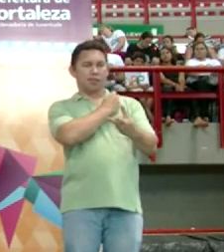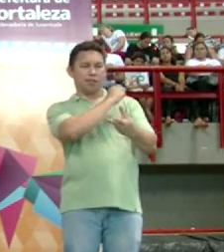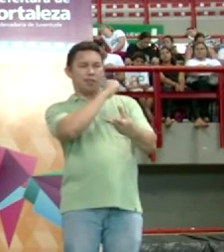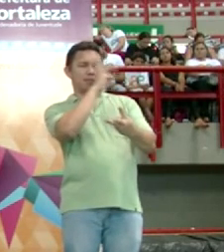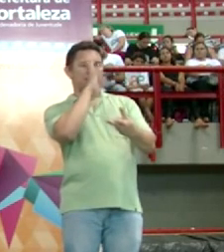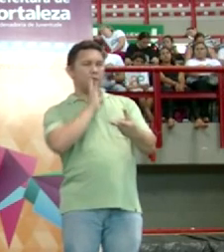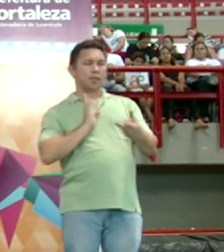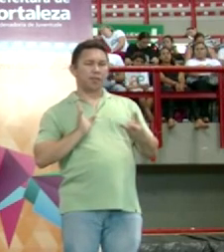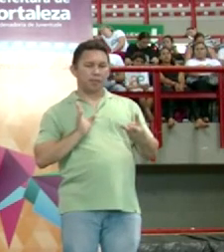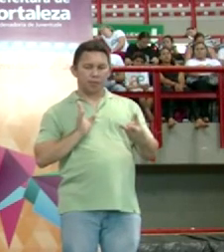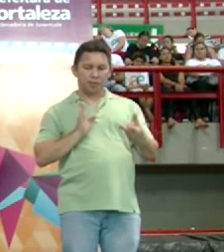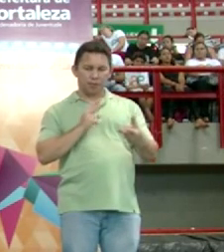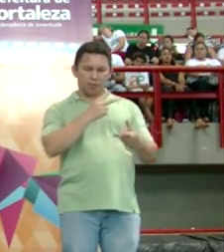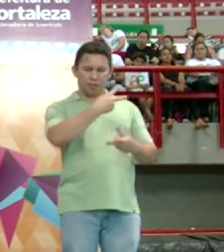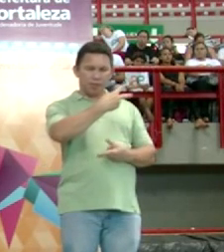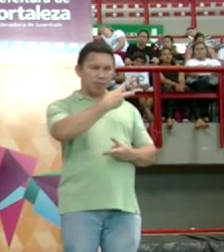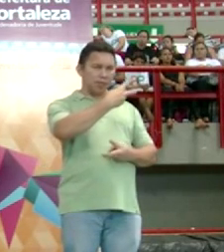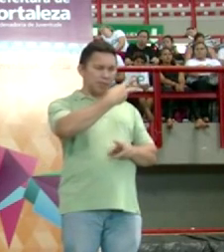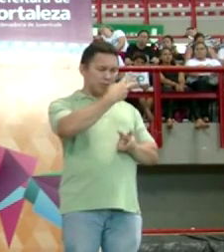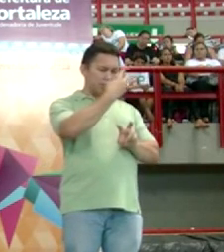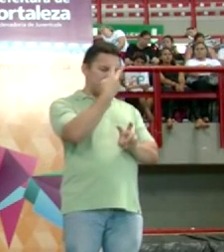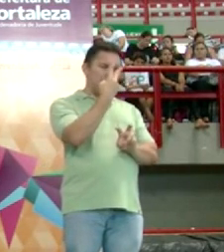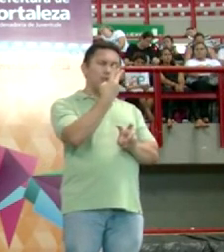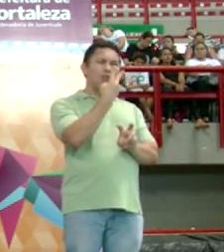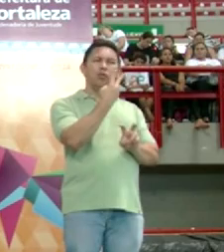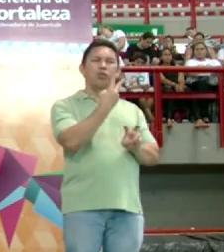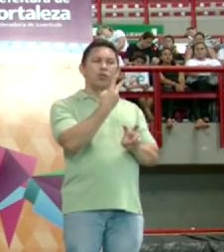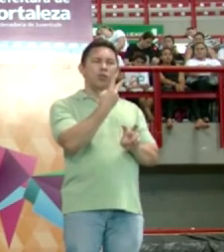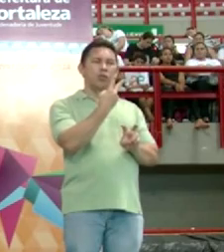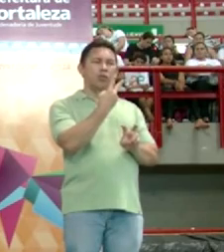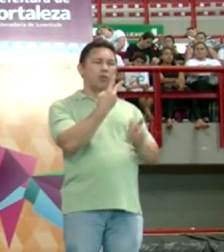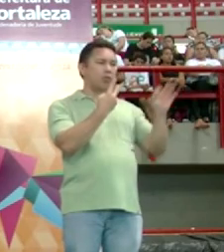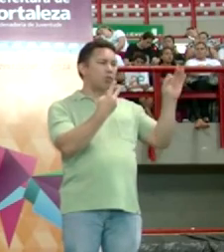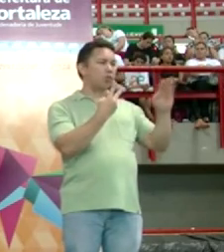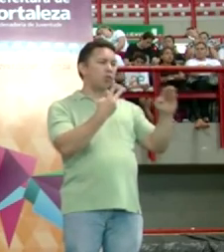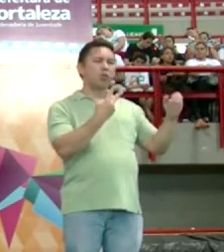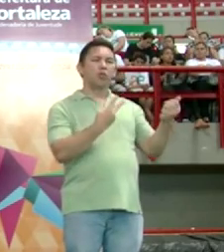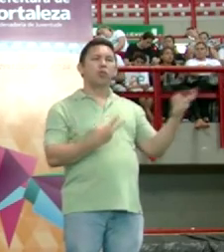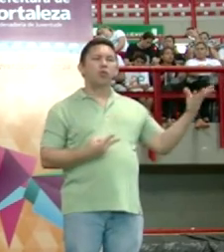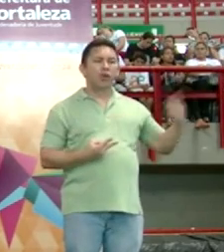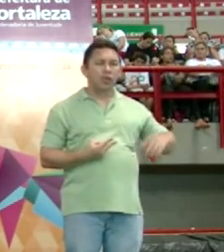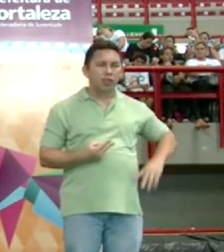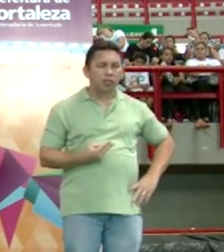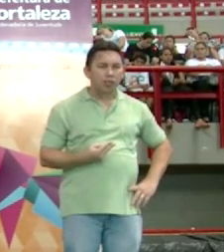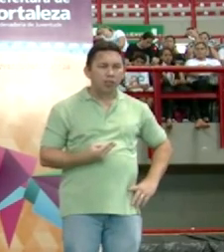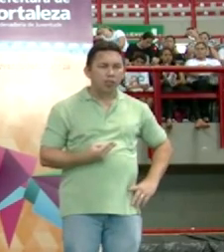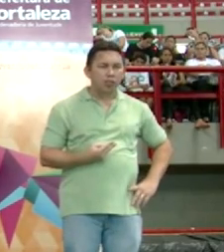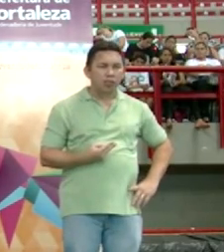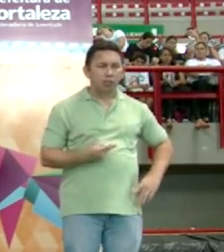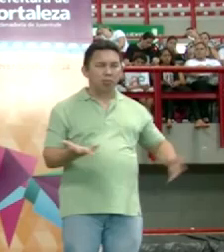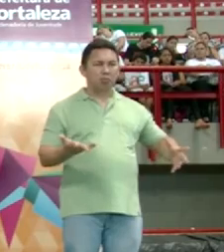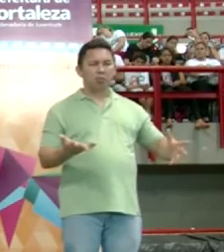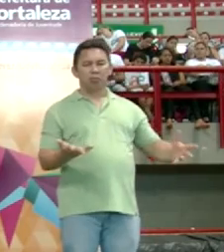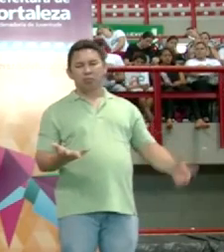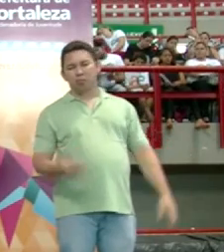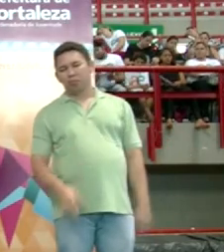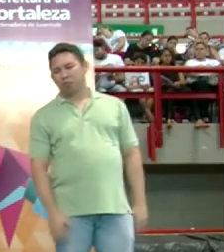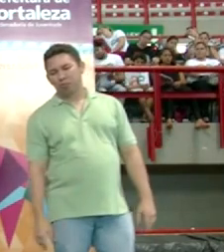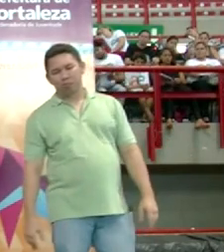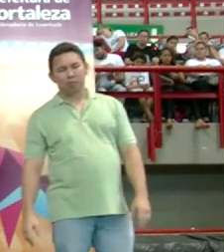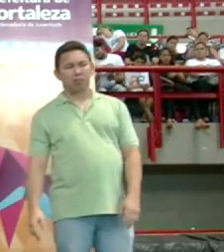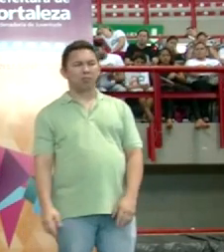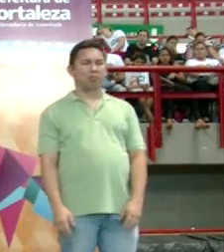em 5. Queremos então saber, pessoal, quantos por cento 2 é de 5, não é não? Ora, como é que eu calculo quantos por